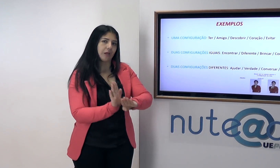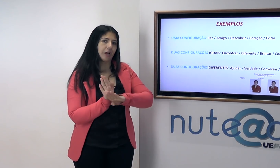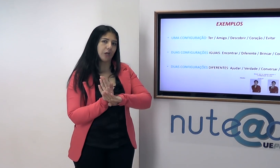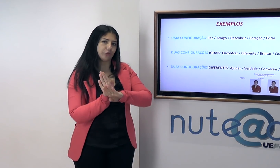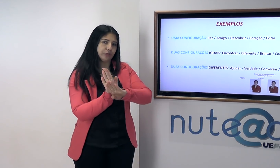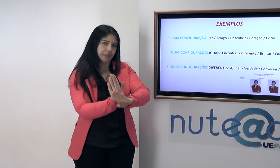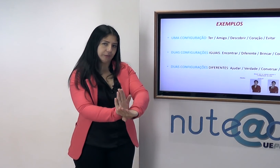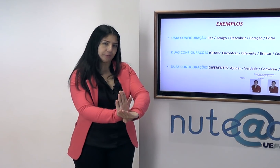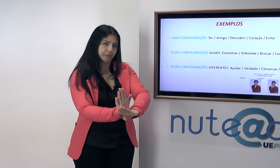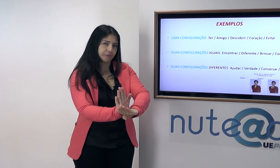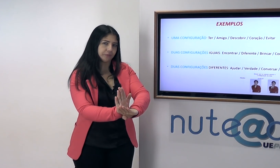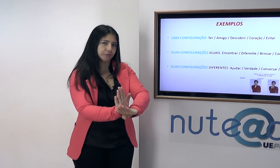ó. Ajudar.